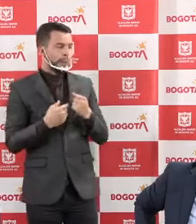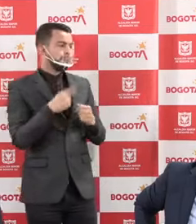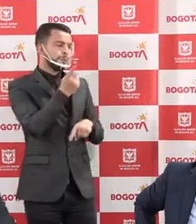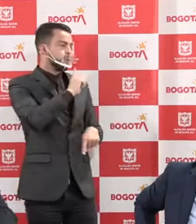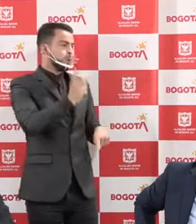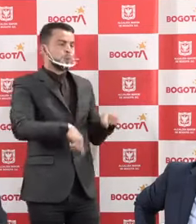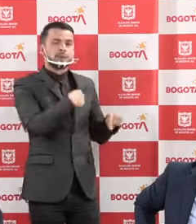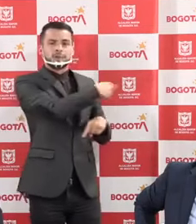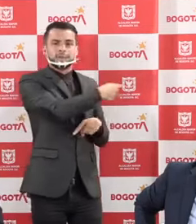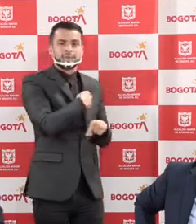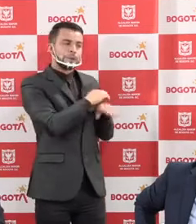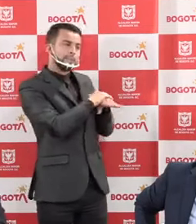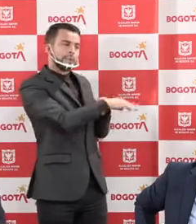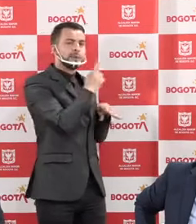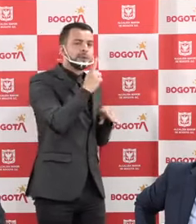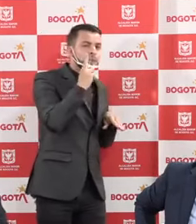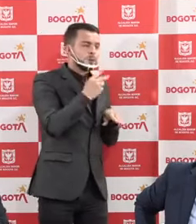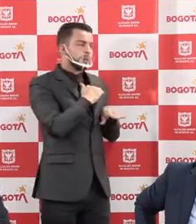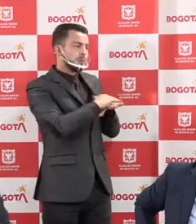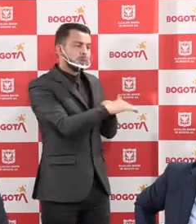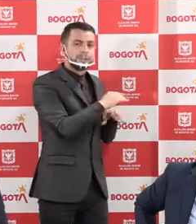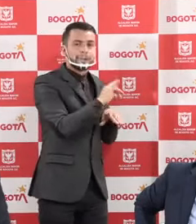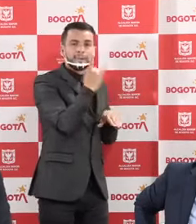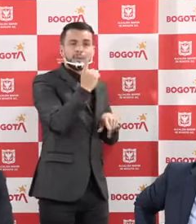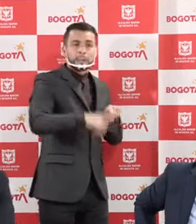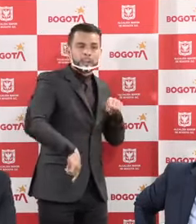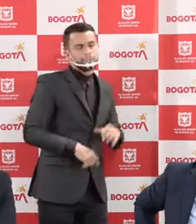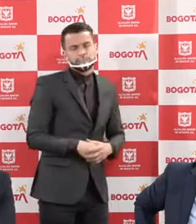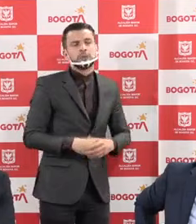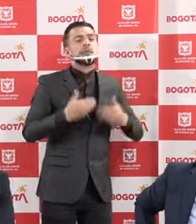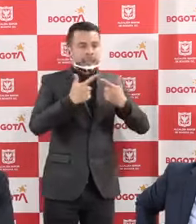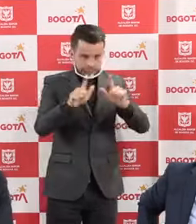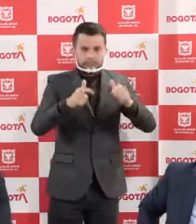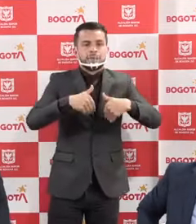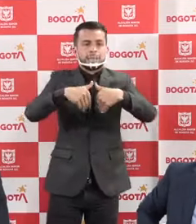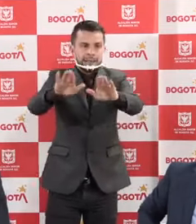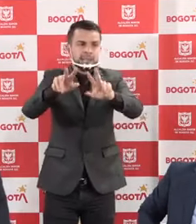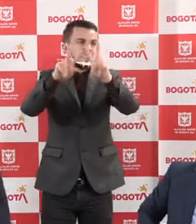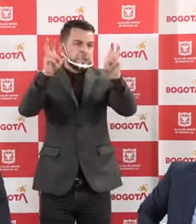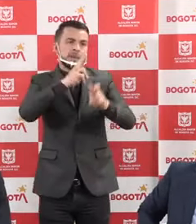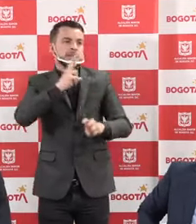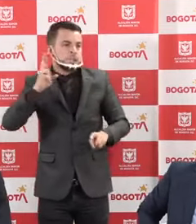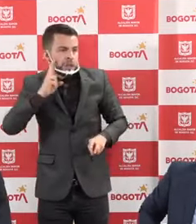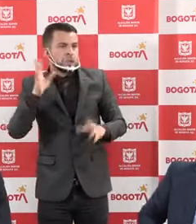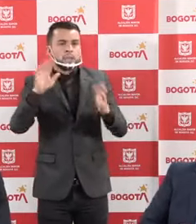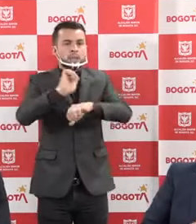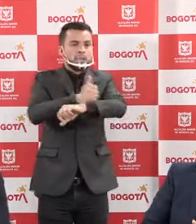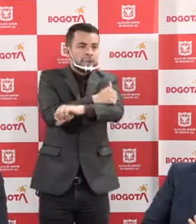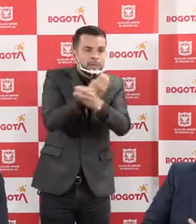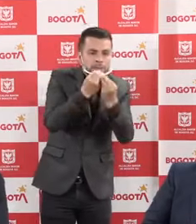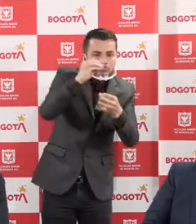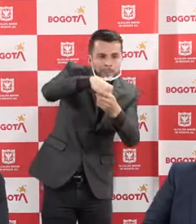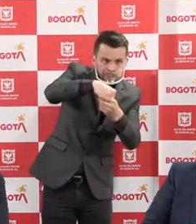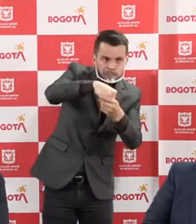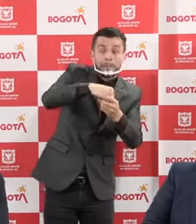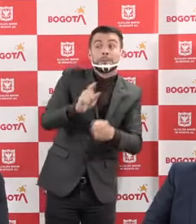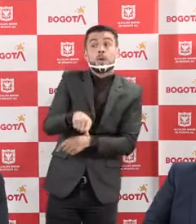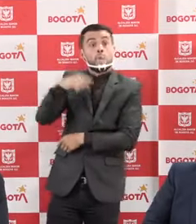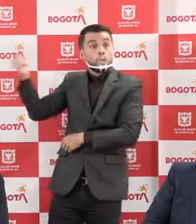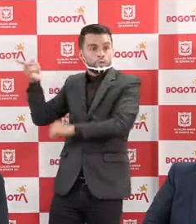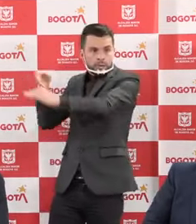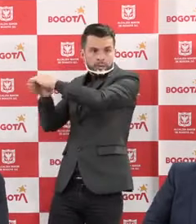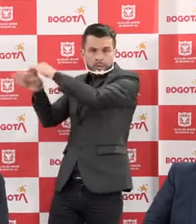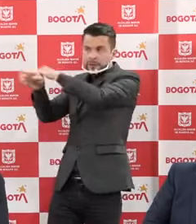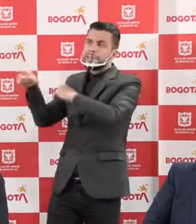garantizado justamente por la distancia entre mesas y el cupo máximo del 25% preguntan sobre la rotación de los